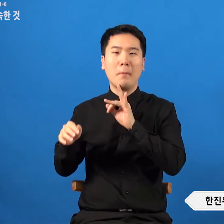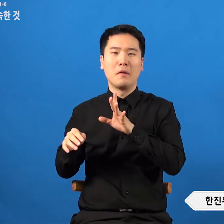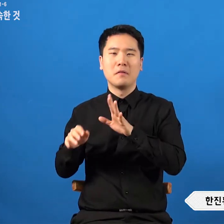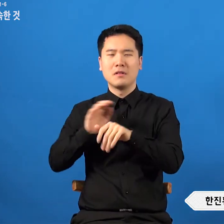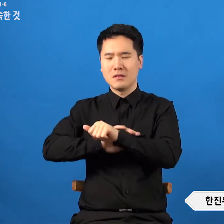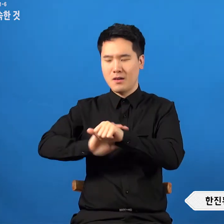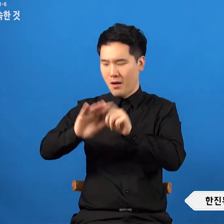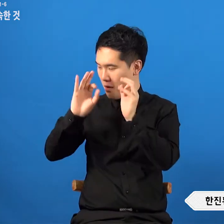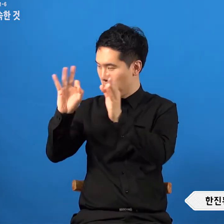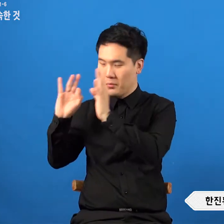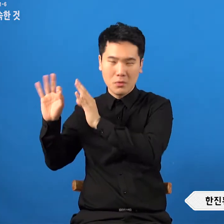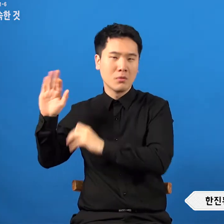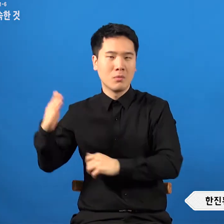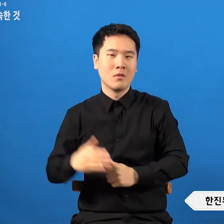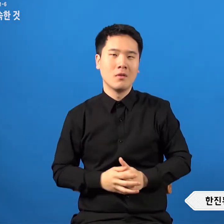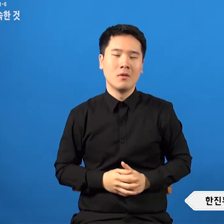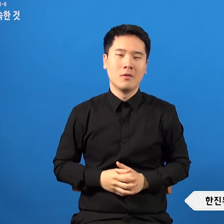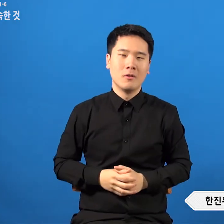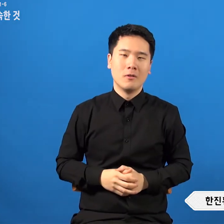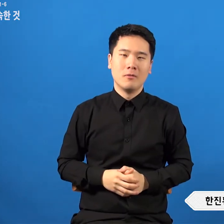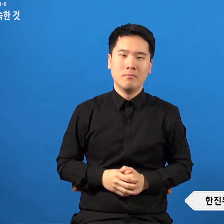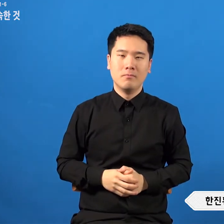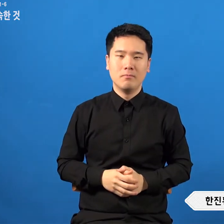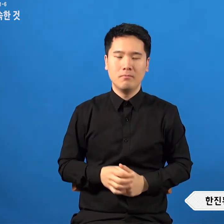겁니다. 그 집사님이